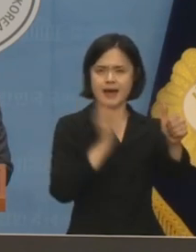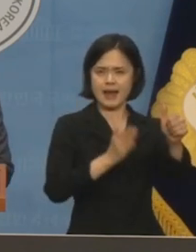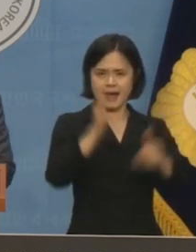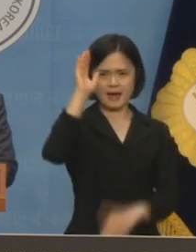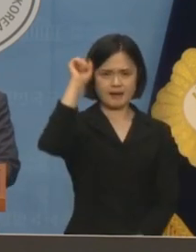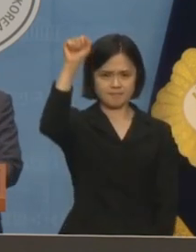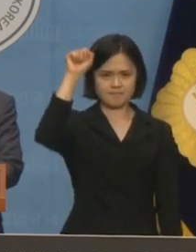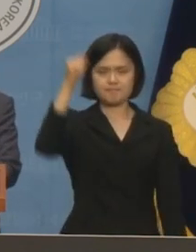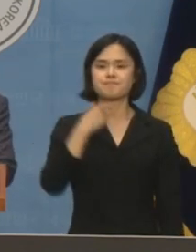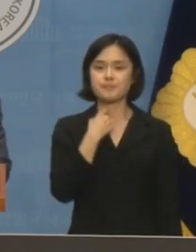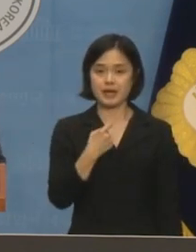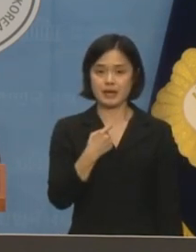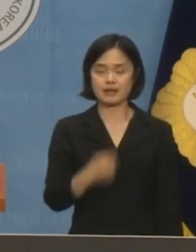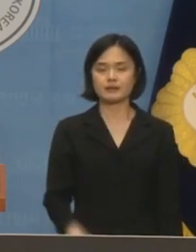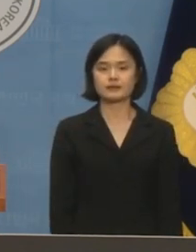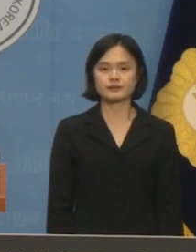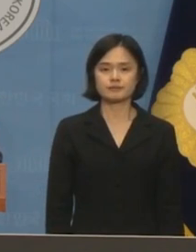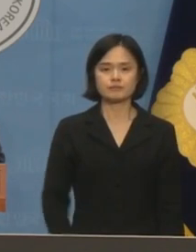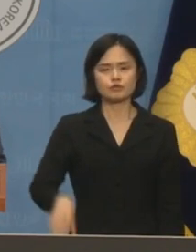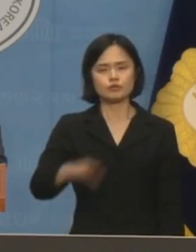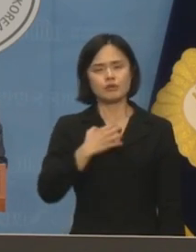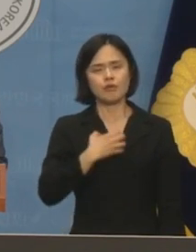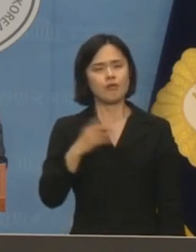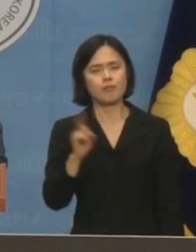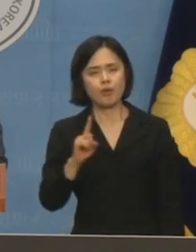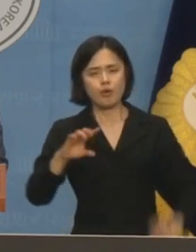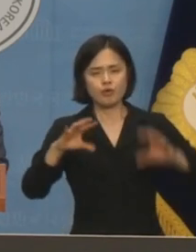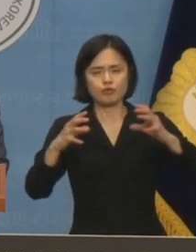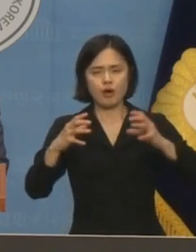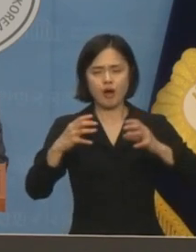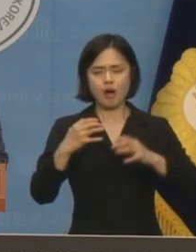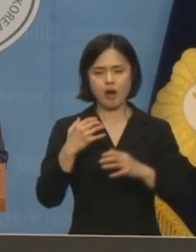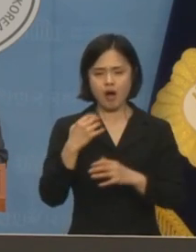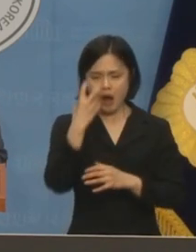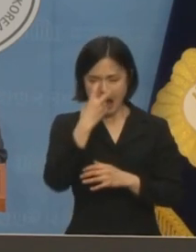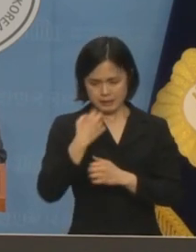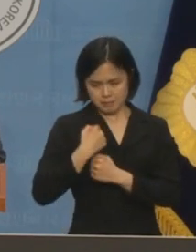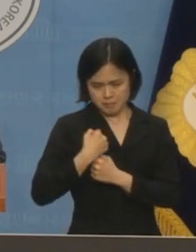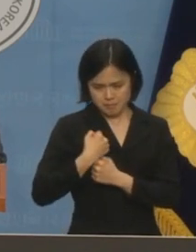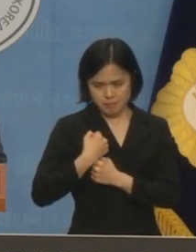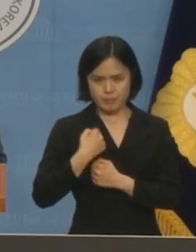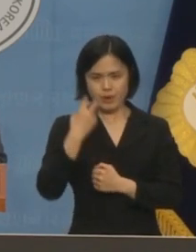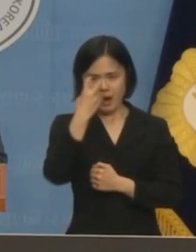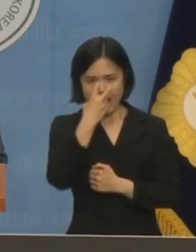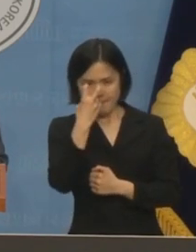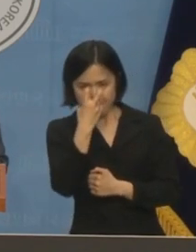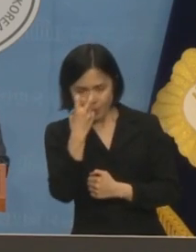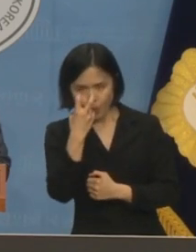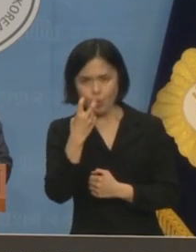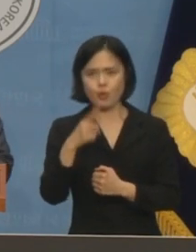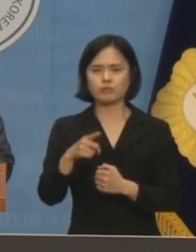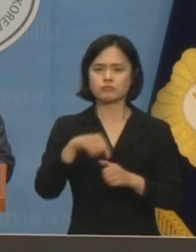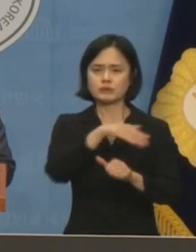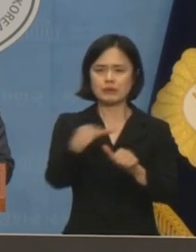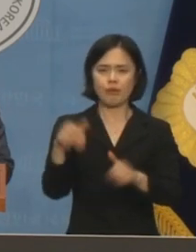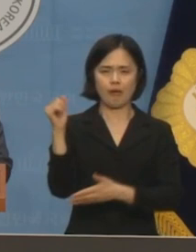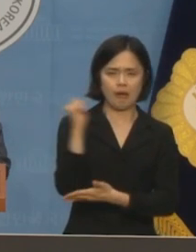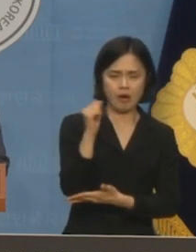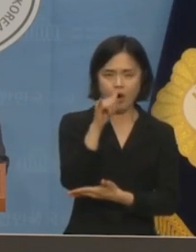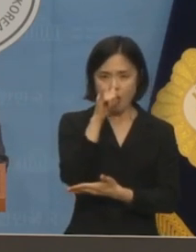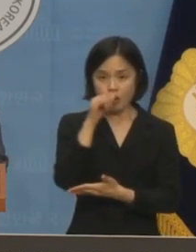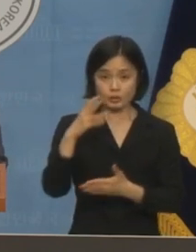우려하는 것은 국가 안보가 위태로워지고 군 지휘관들과 병사들의 군 기강이